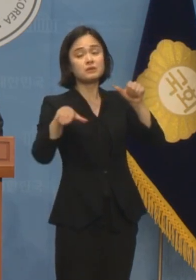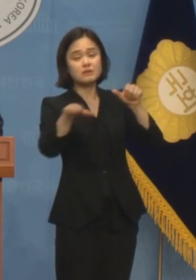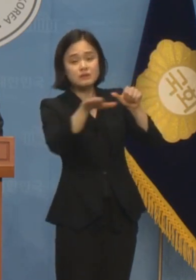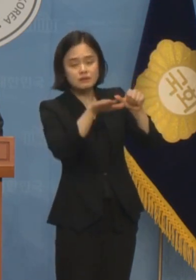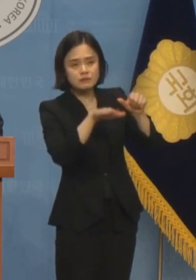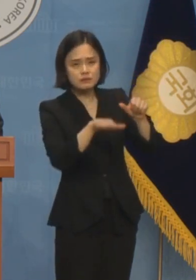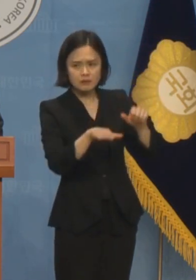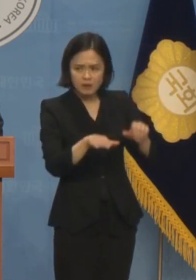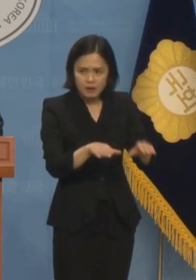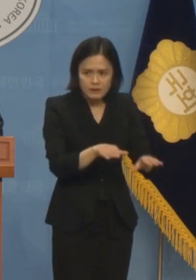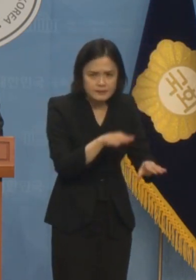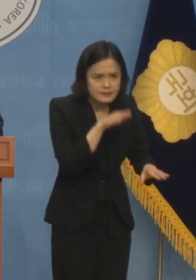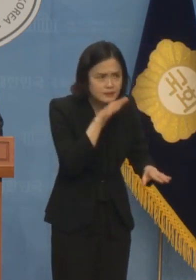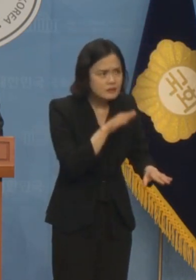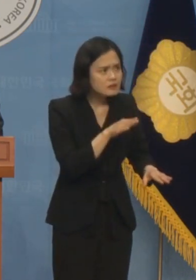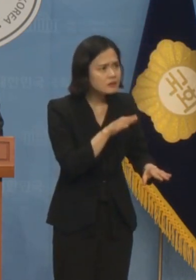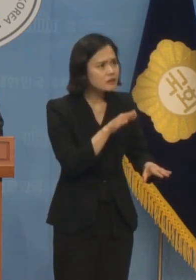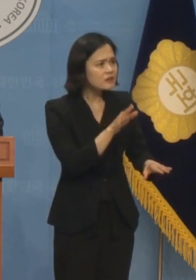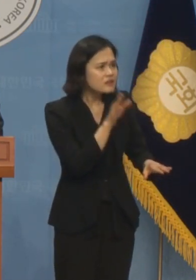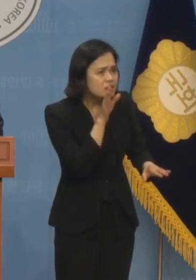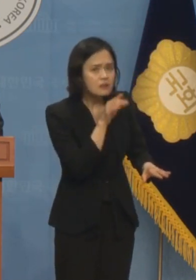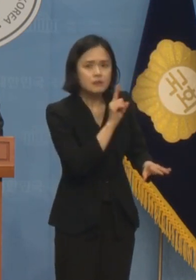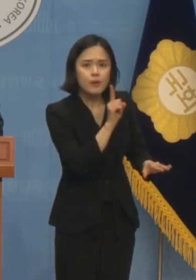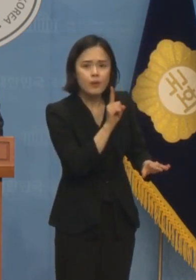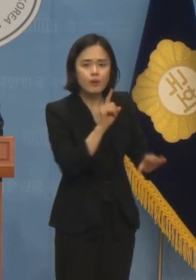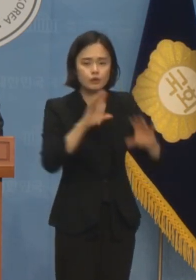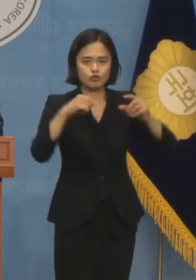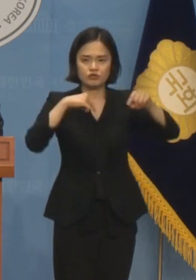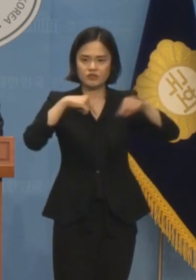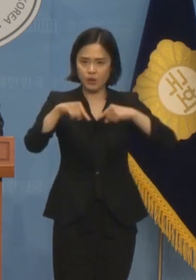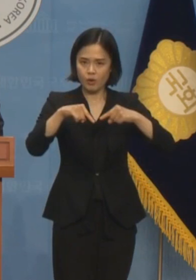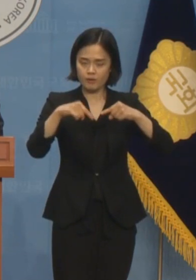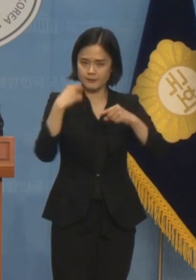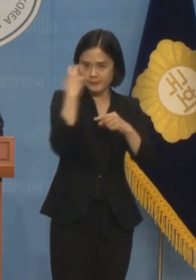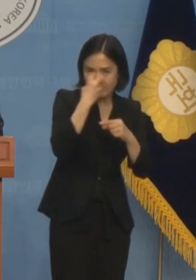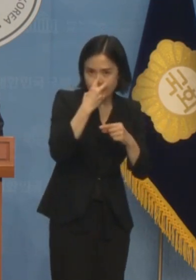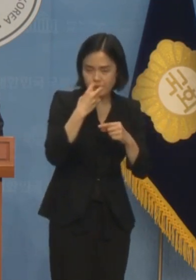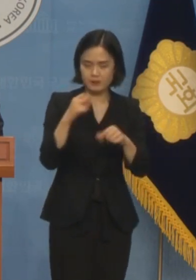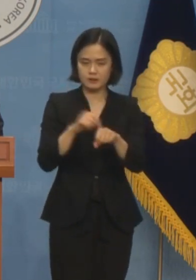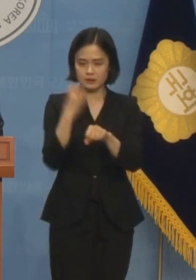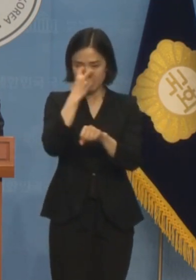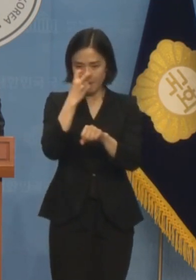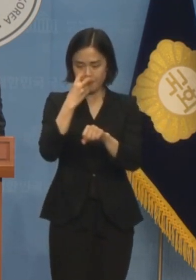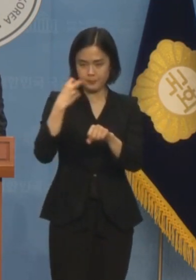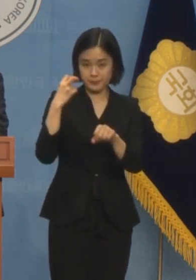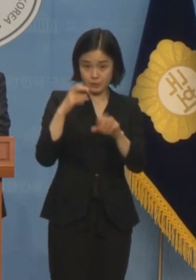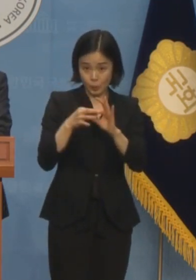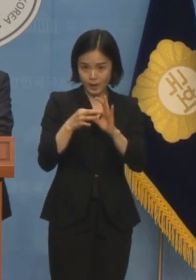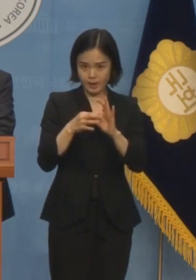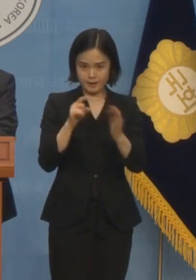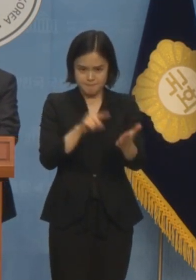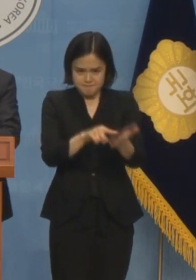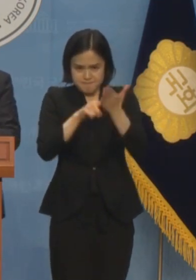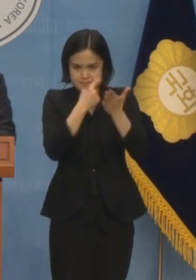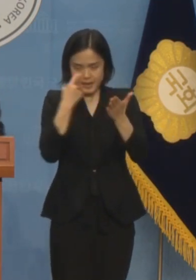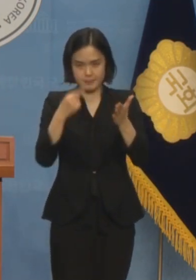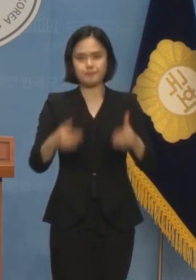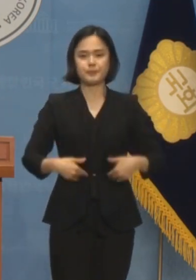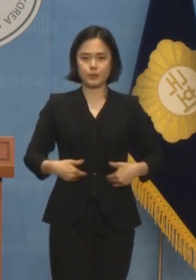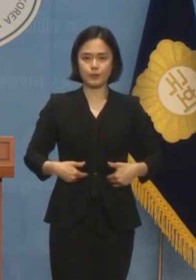사실인지 아닌지 국정조사와 특검을 통해서 밝혀야 할 것입니다. 감사합니다.